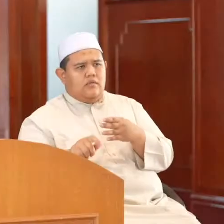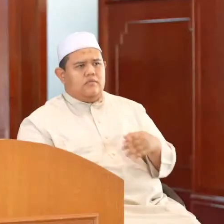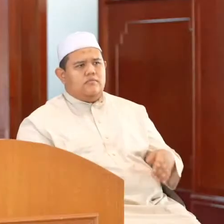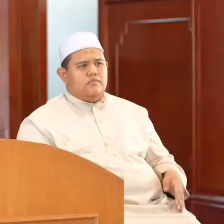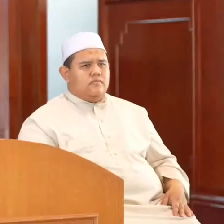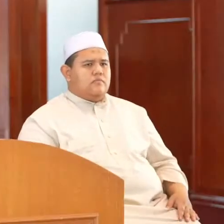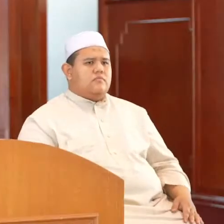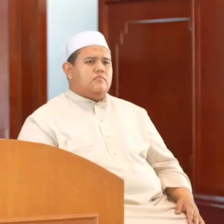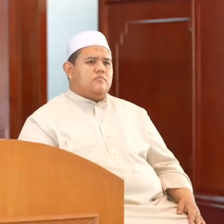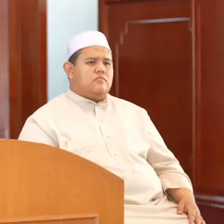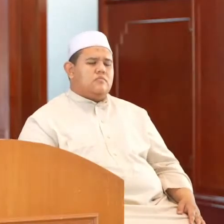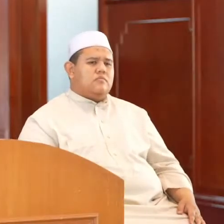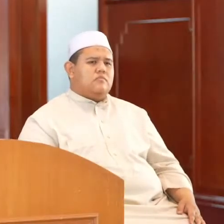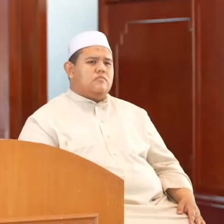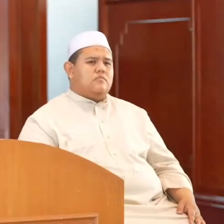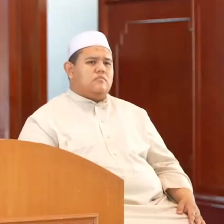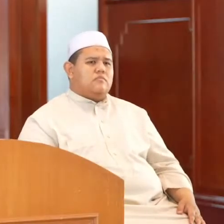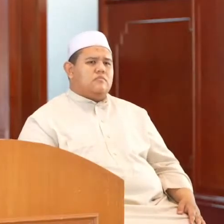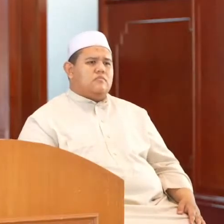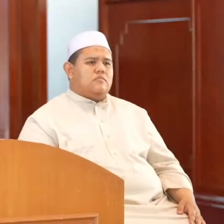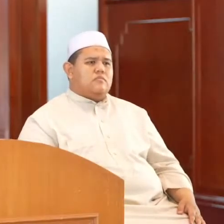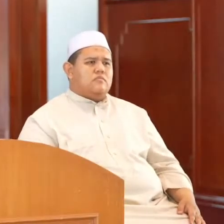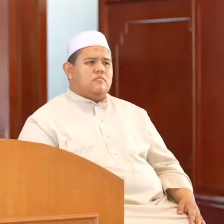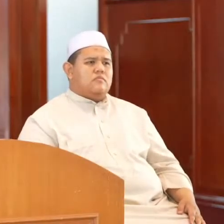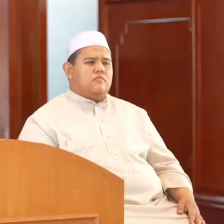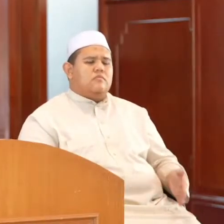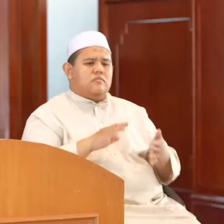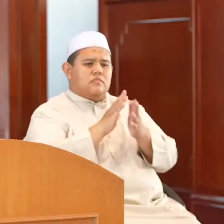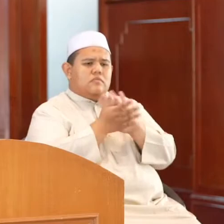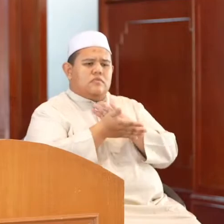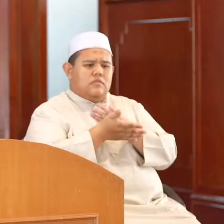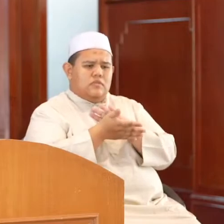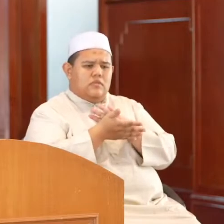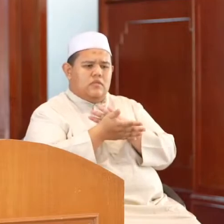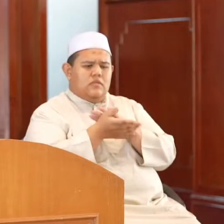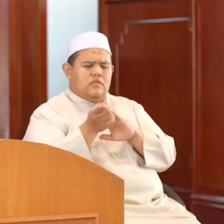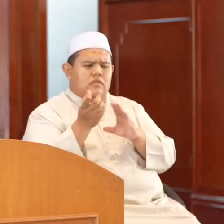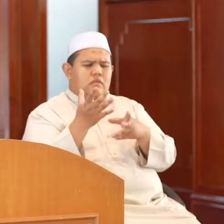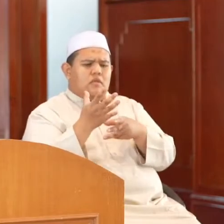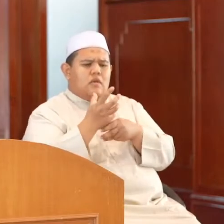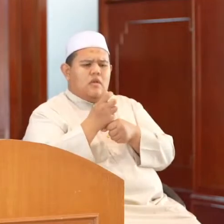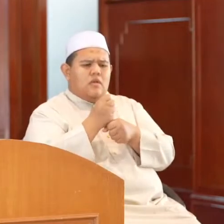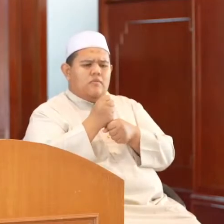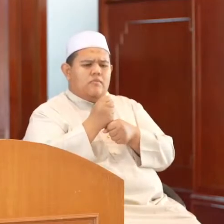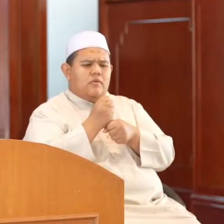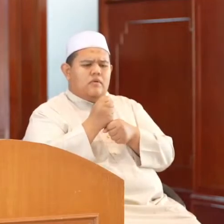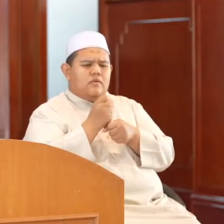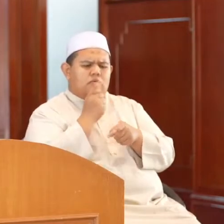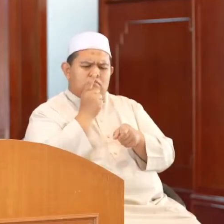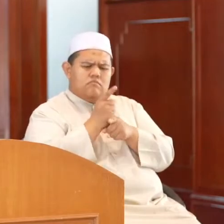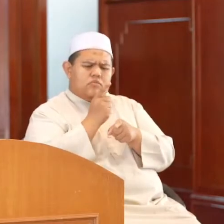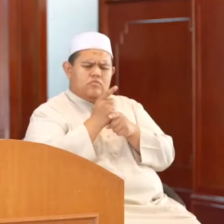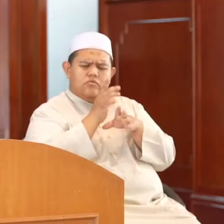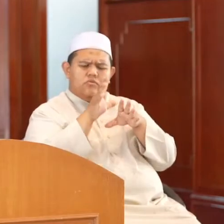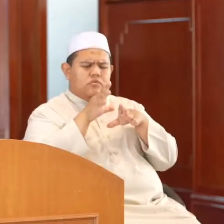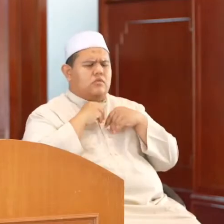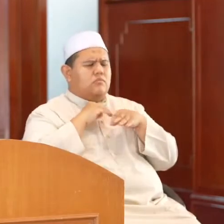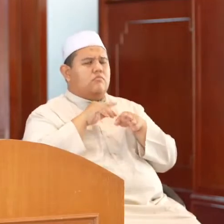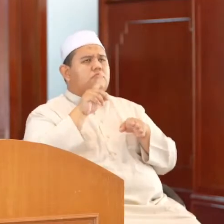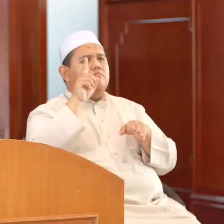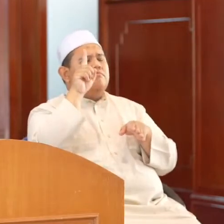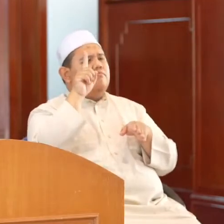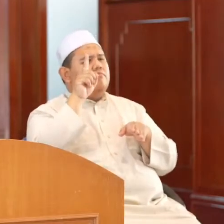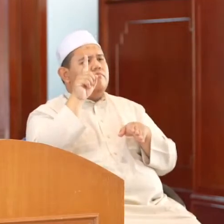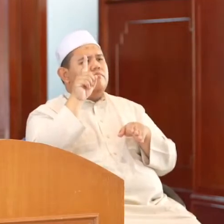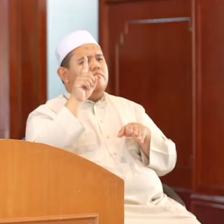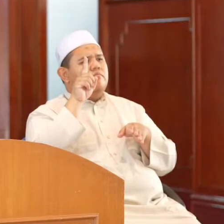akhirat ataupun sebab-sebab agama, maka natijah yang dia dapat, dia redha pada Allah.